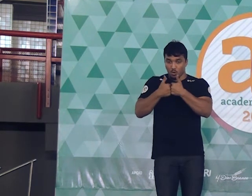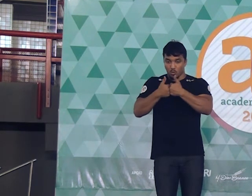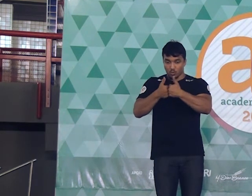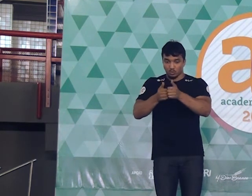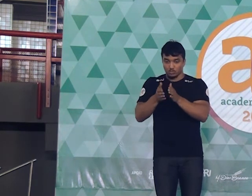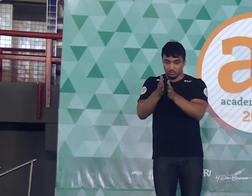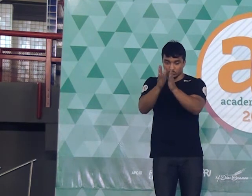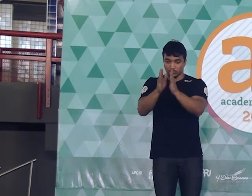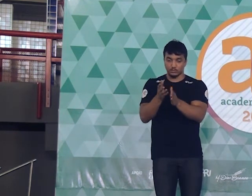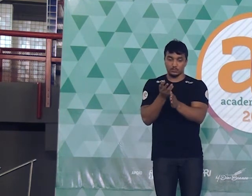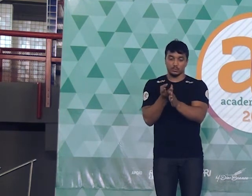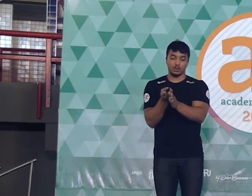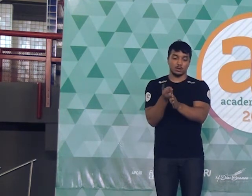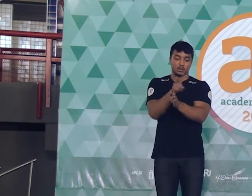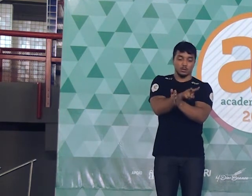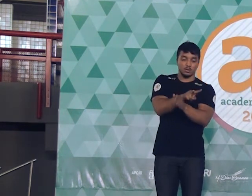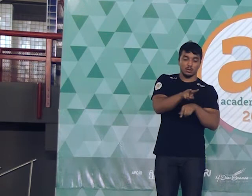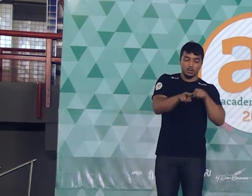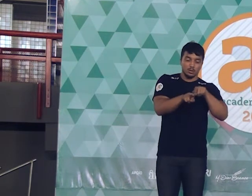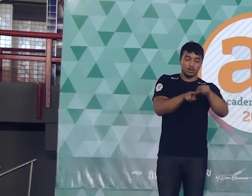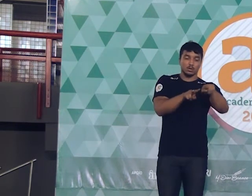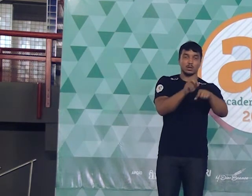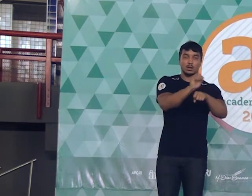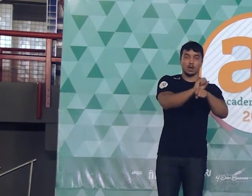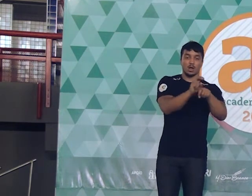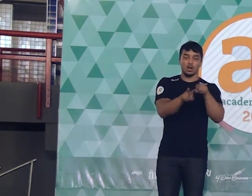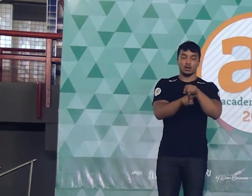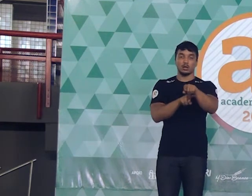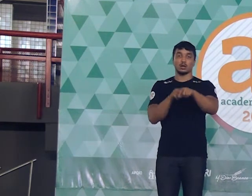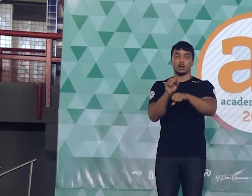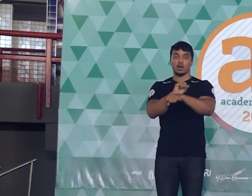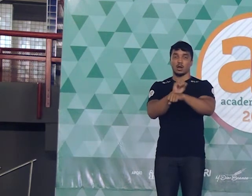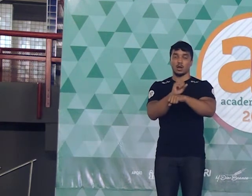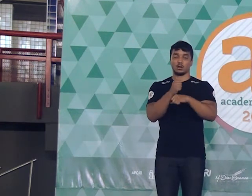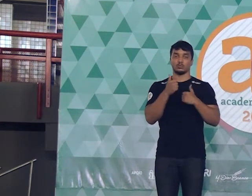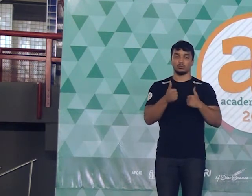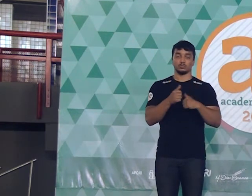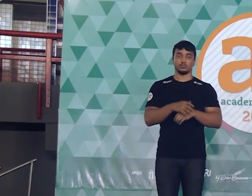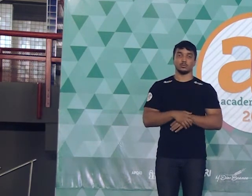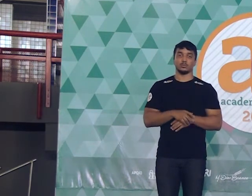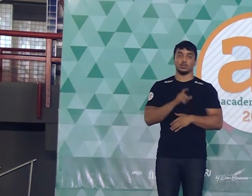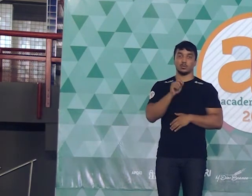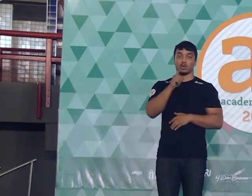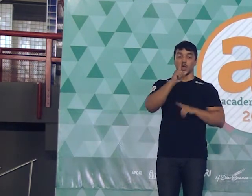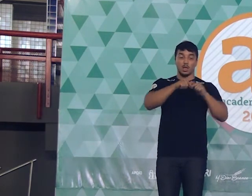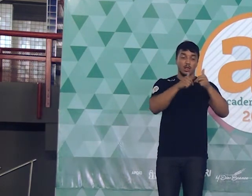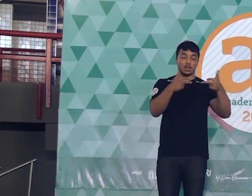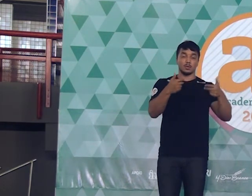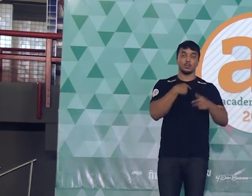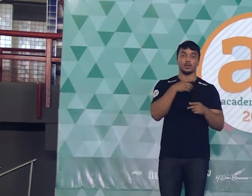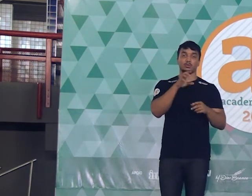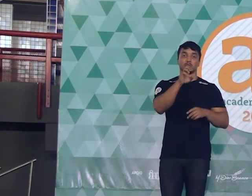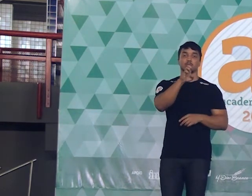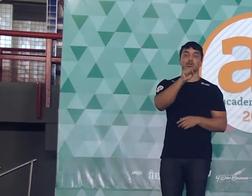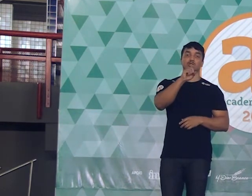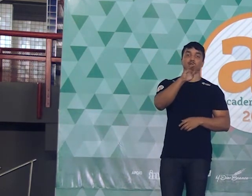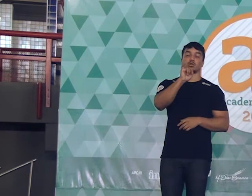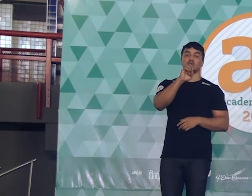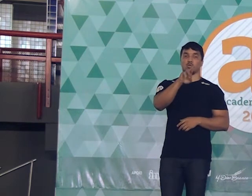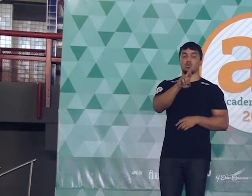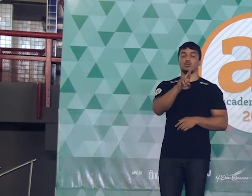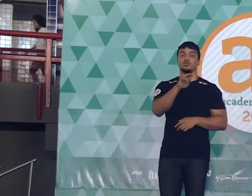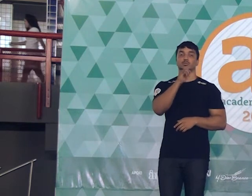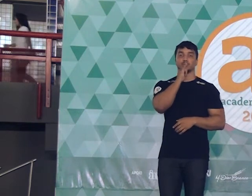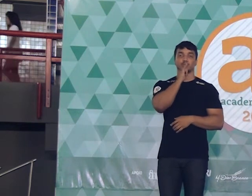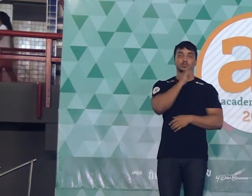outras 2 faixas relacionam ao automóvel. Isso aí é o nosso elemento distrator. Se